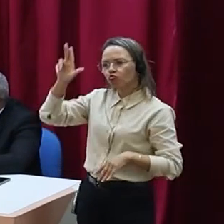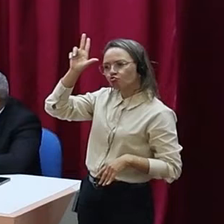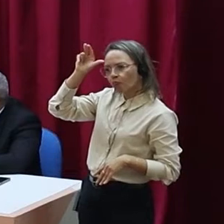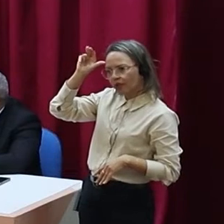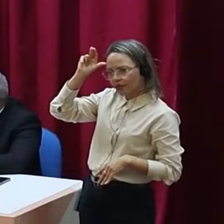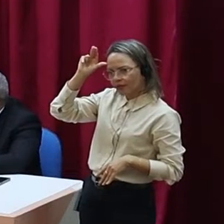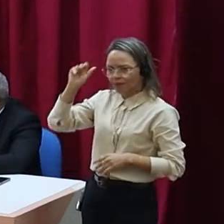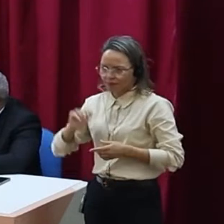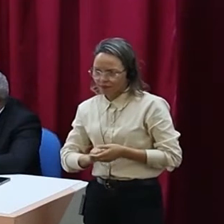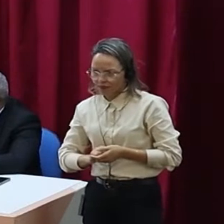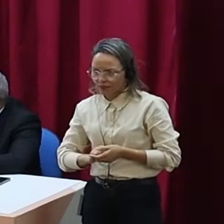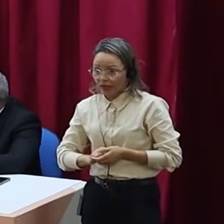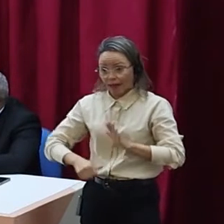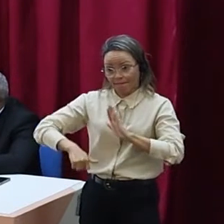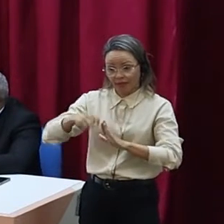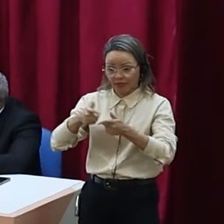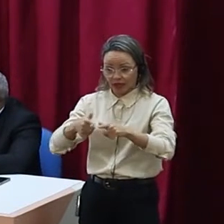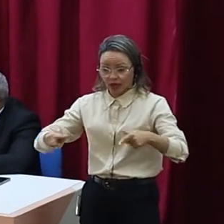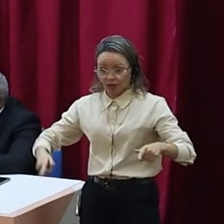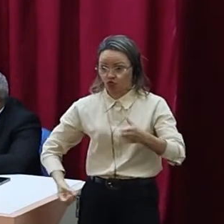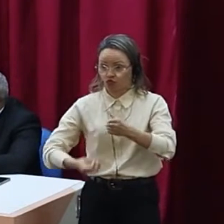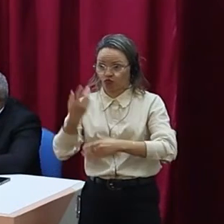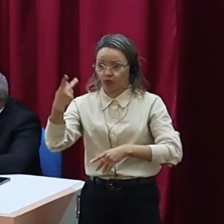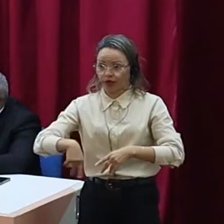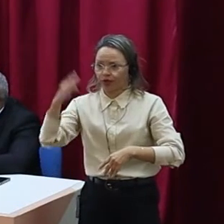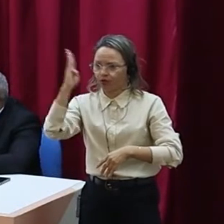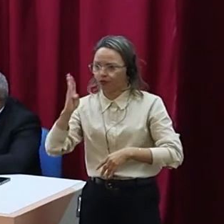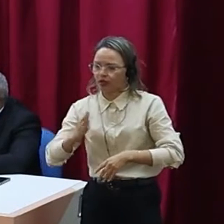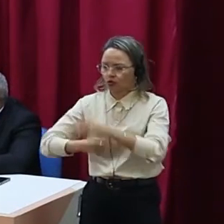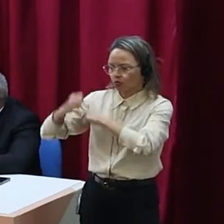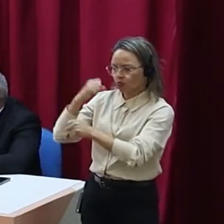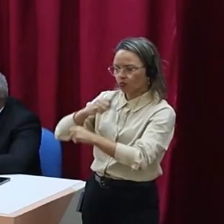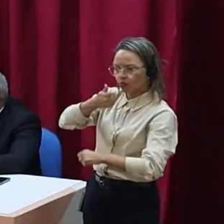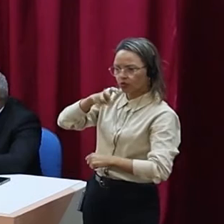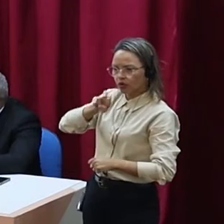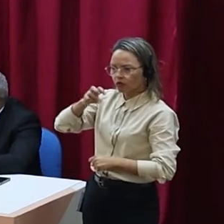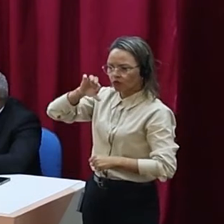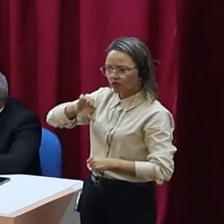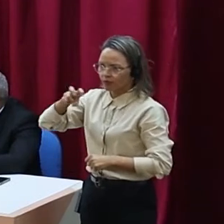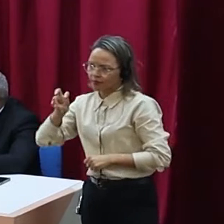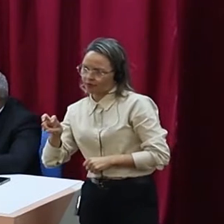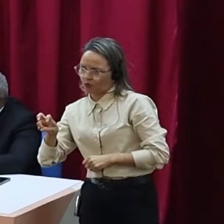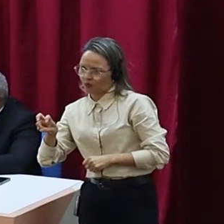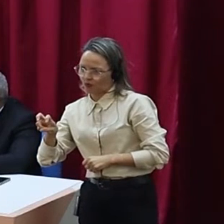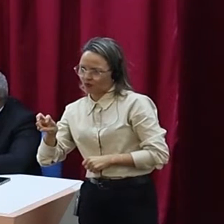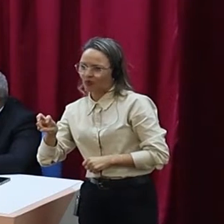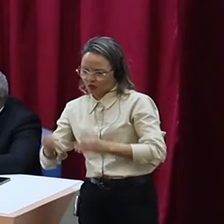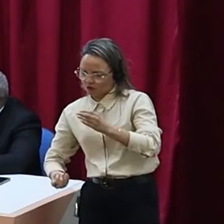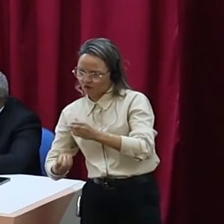primera gramática surgió justamente en Brasil, 1595, Anchieta, fundador de San Paulo y fundador